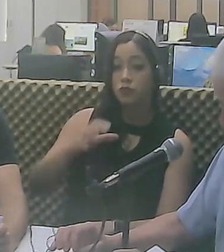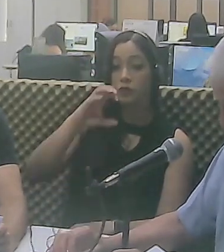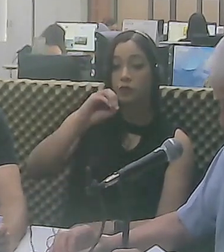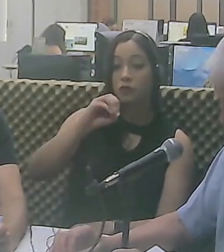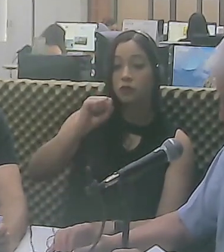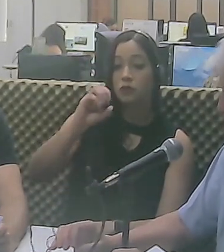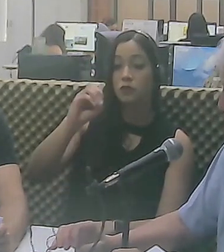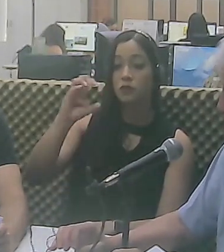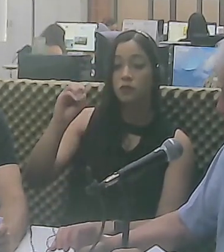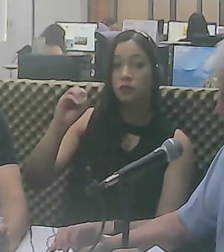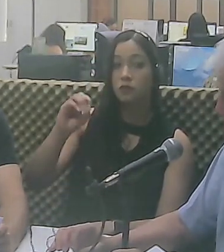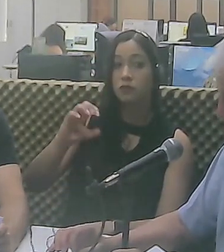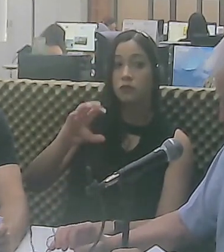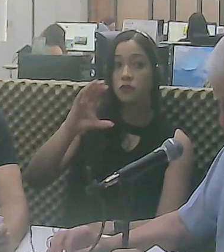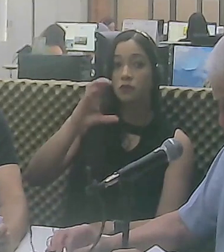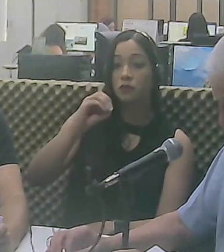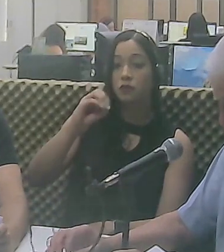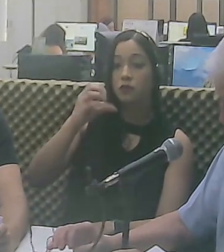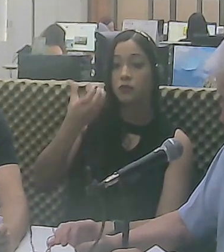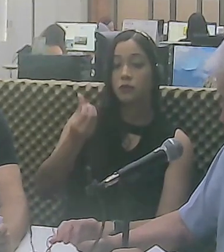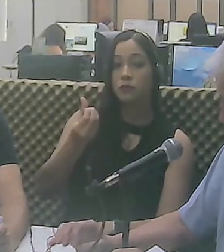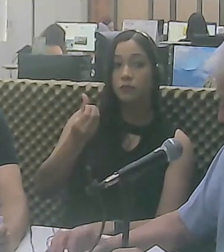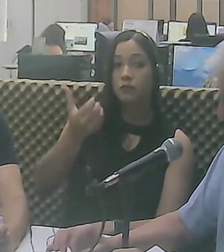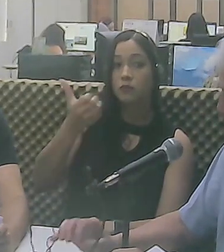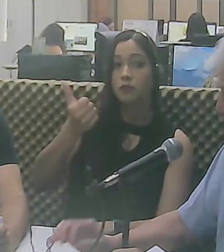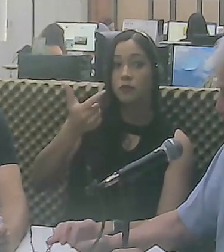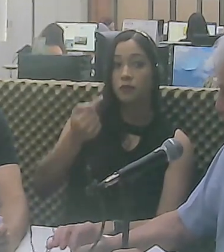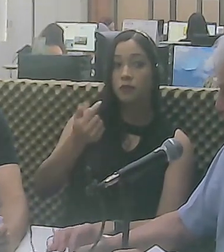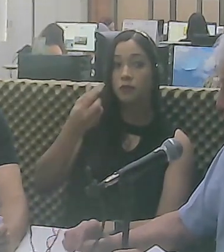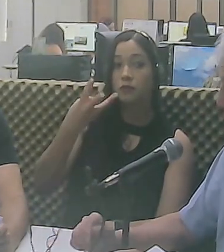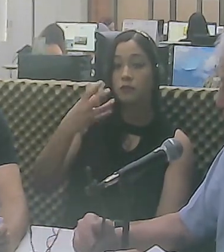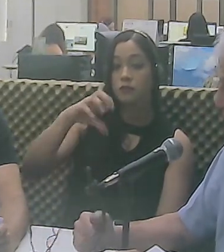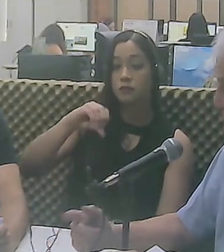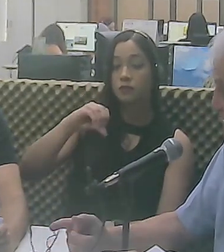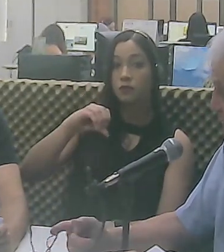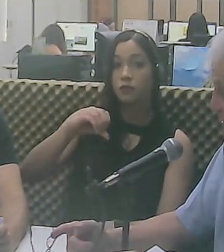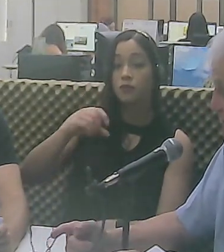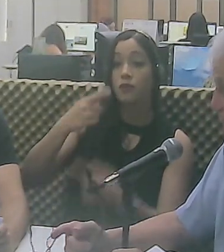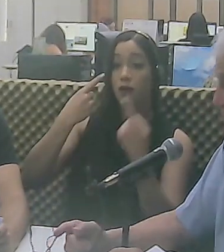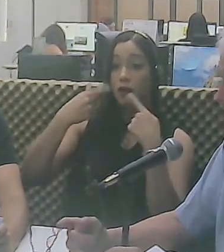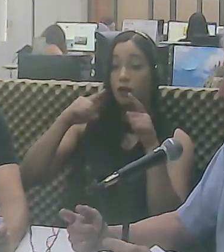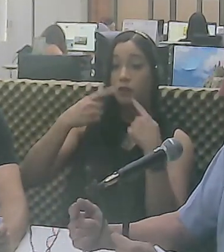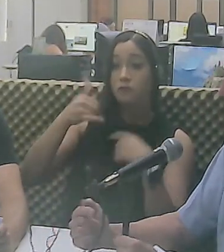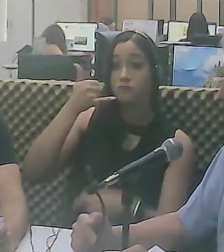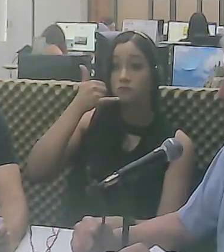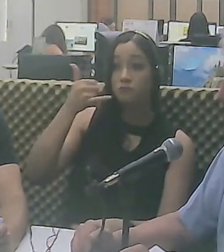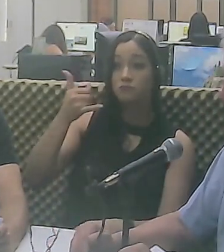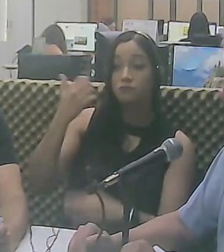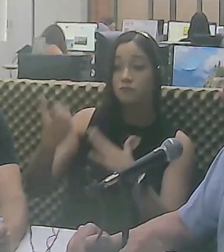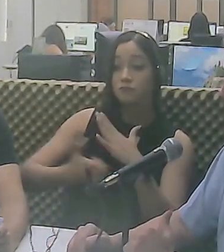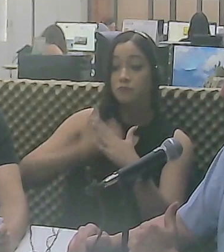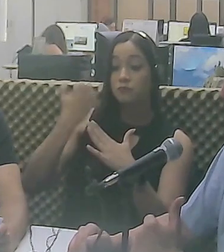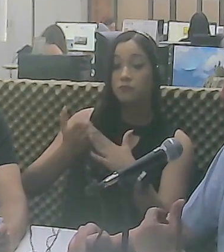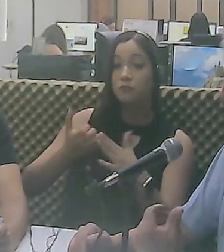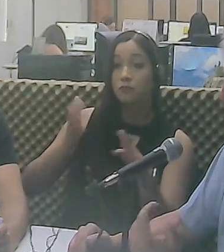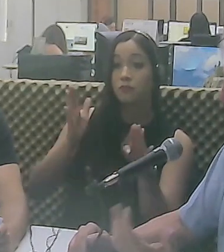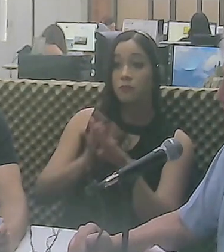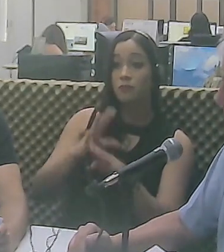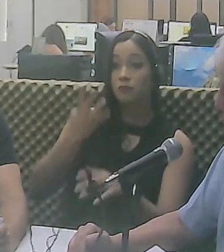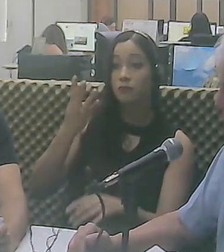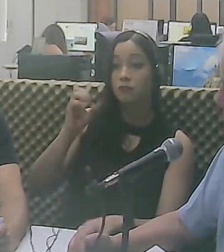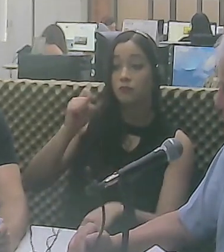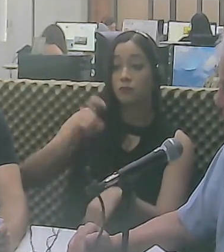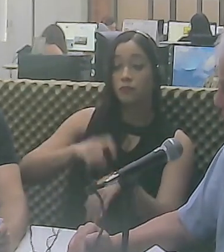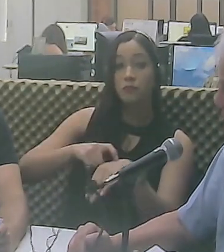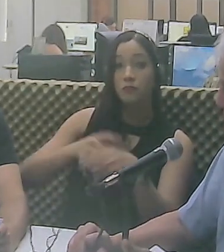0800 006 1739 ele pode fazer reclamação e a empresa tem até 48 horas